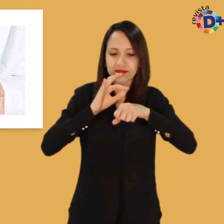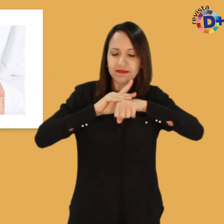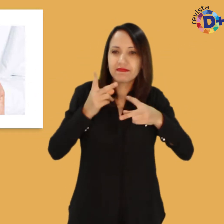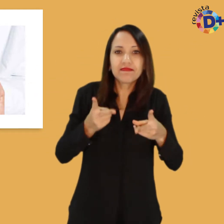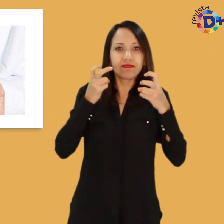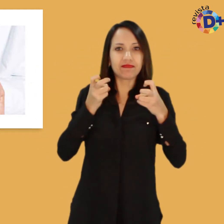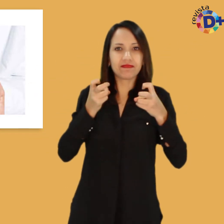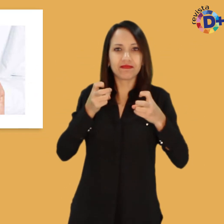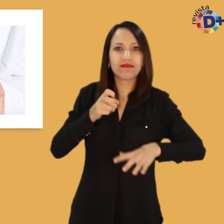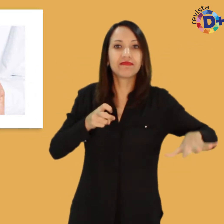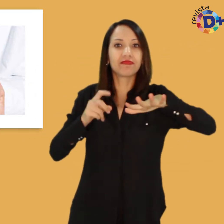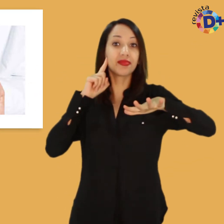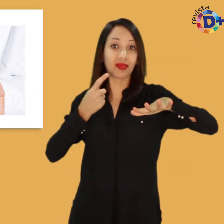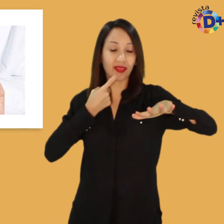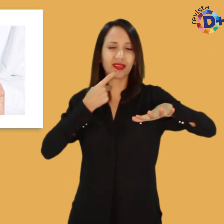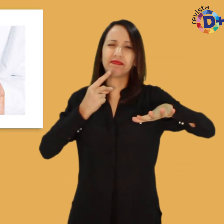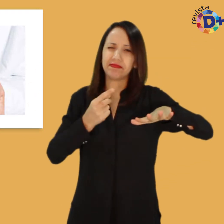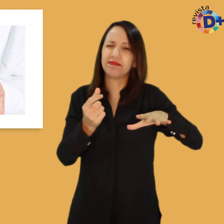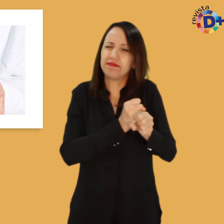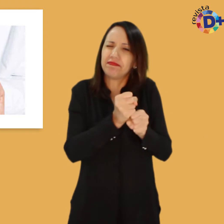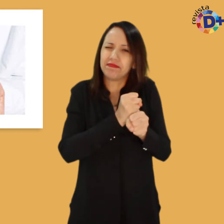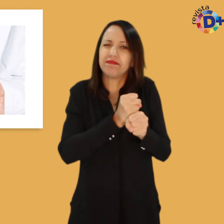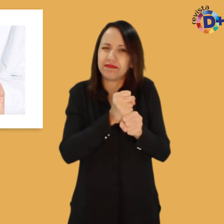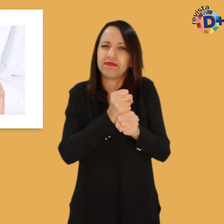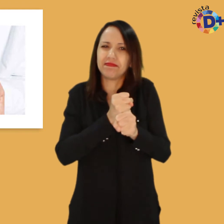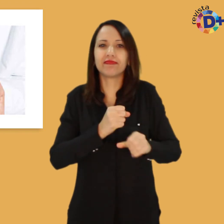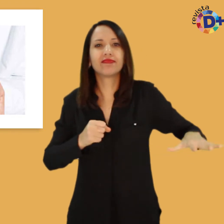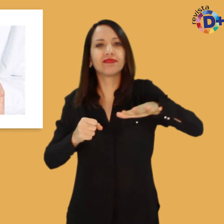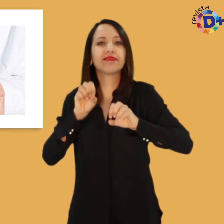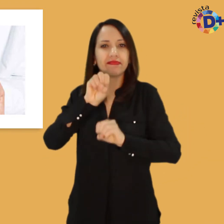surdez, predominante por longos anos no campo da educação de surdos.